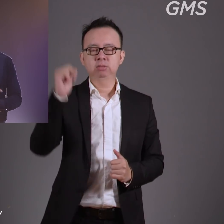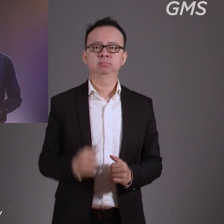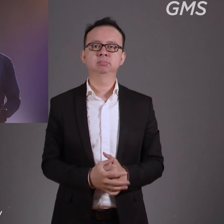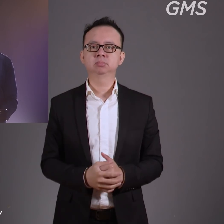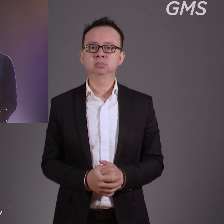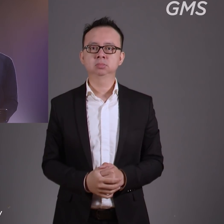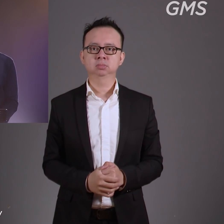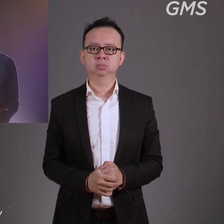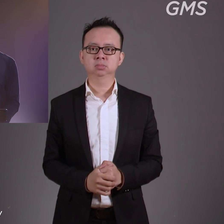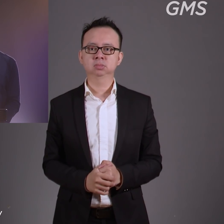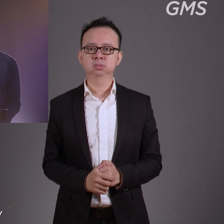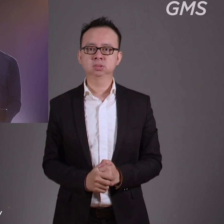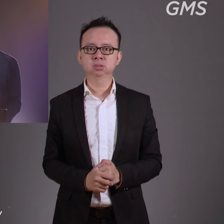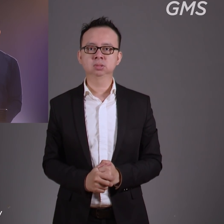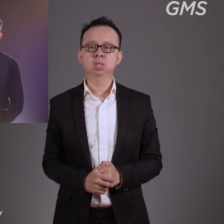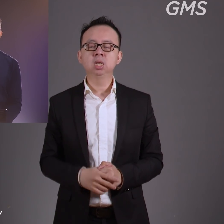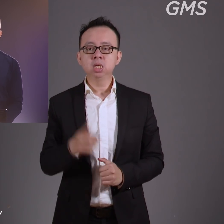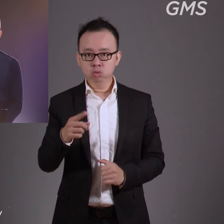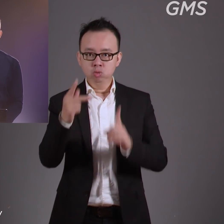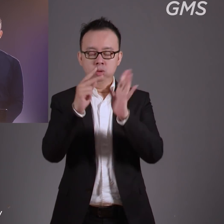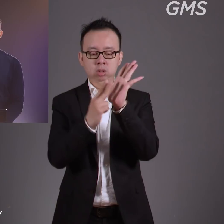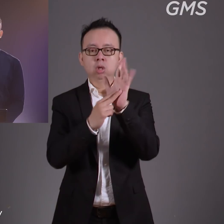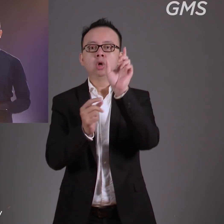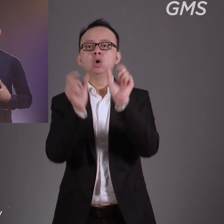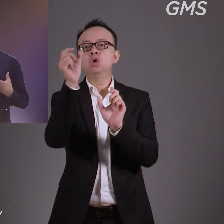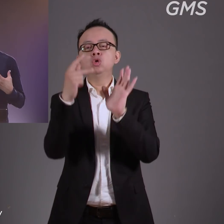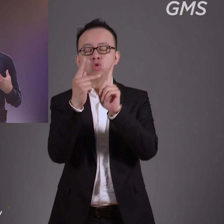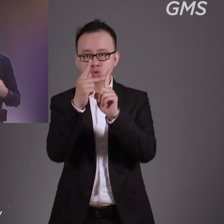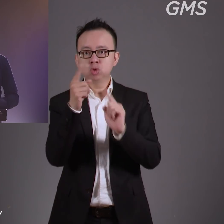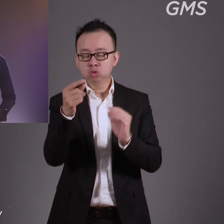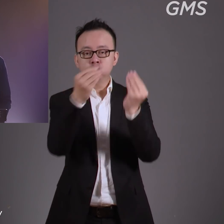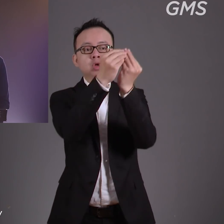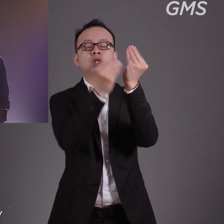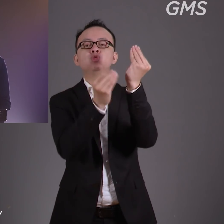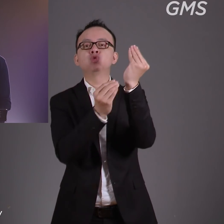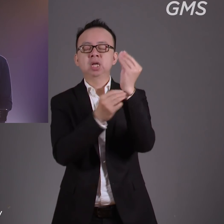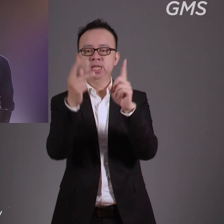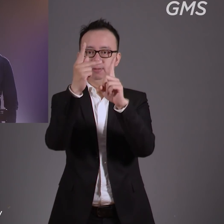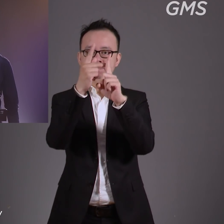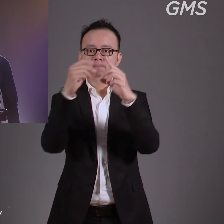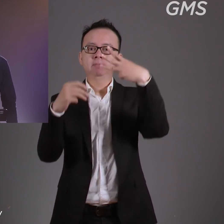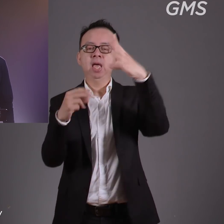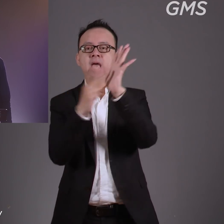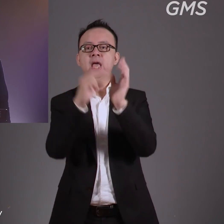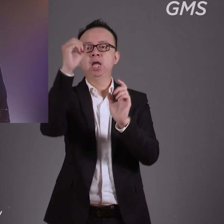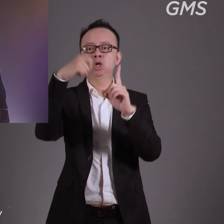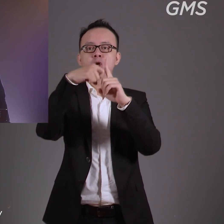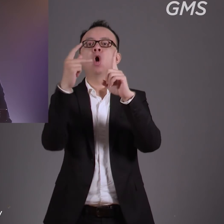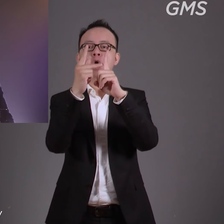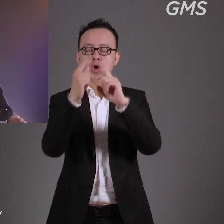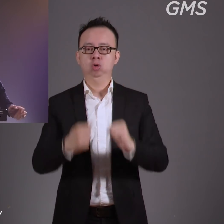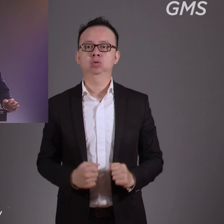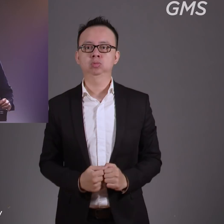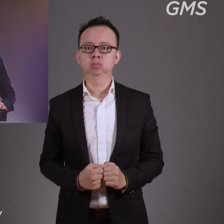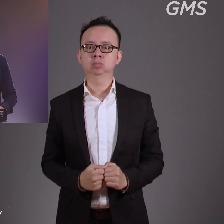cicitnya Henok. Ternyata kalau ada hamba Tuhan dalam satu family, nanti akan juga ada hamba